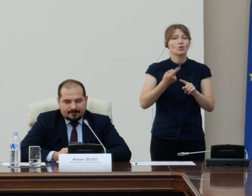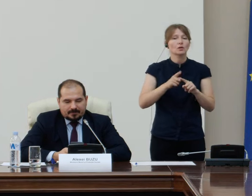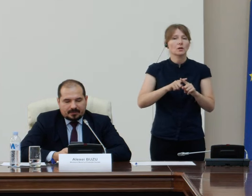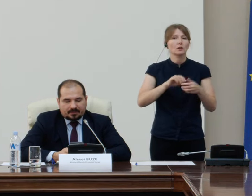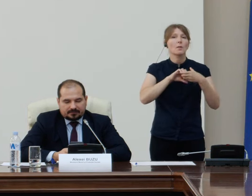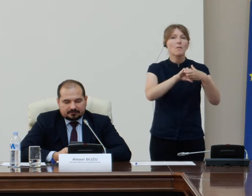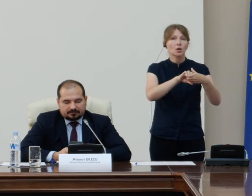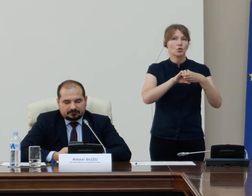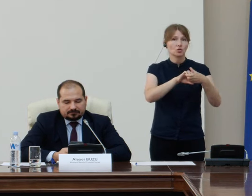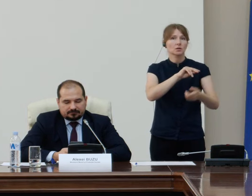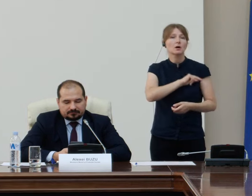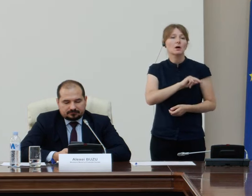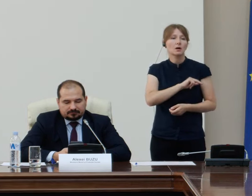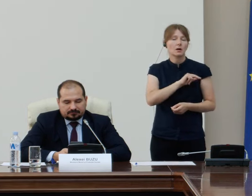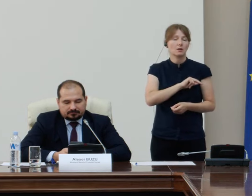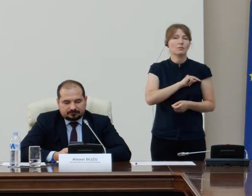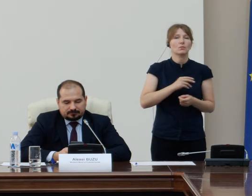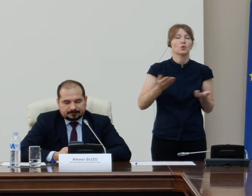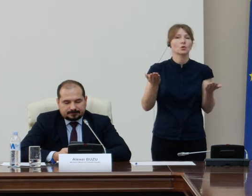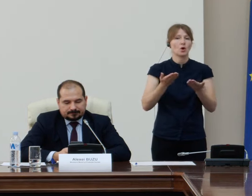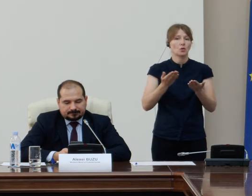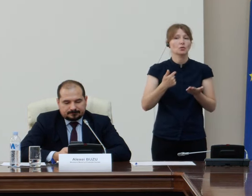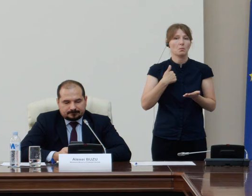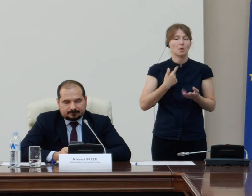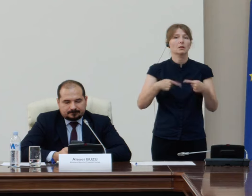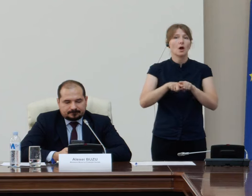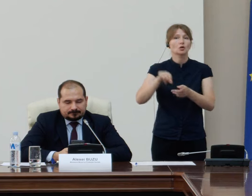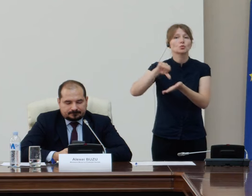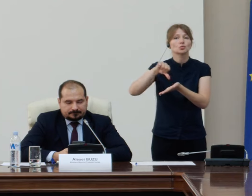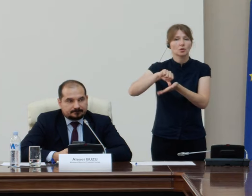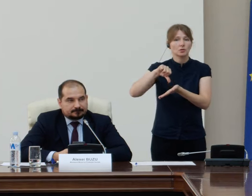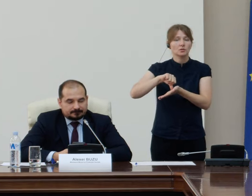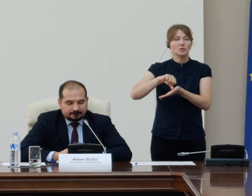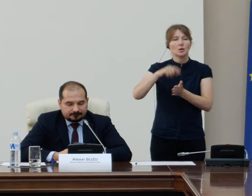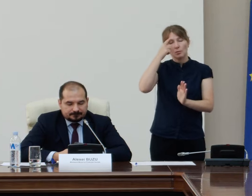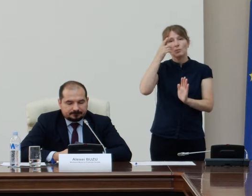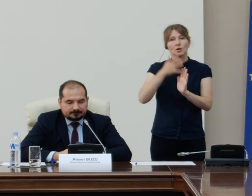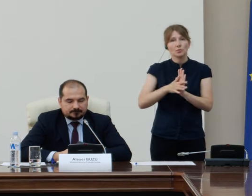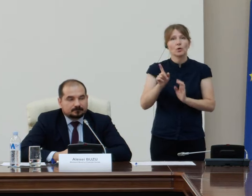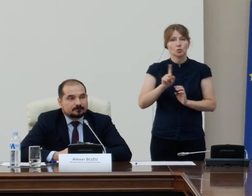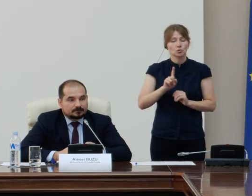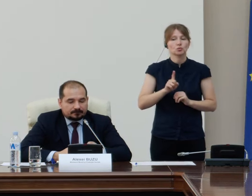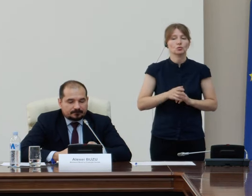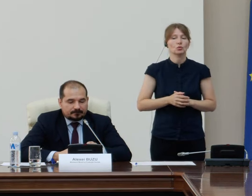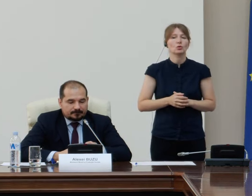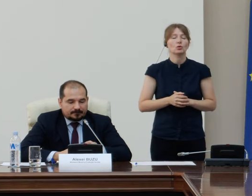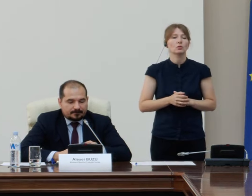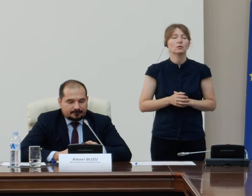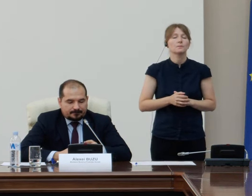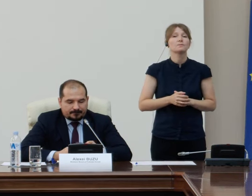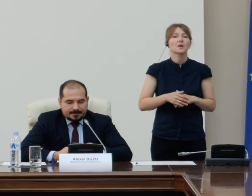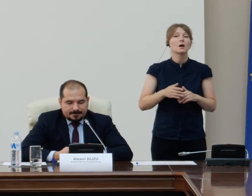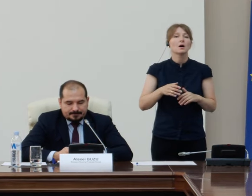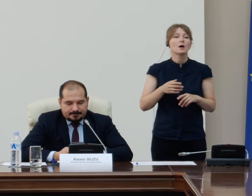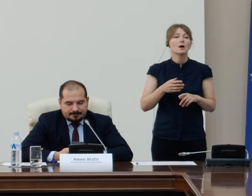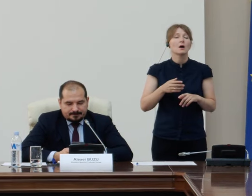parteneriat la care suntem parte, înțeleg, cel puțin noi îl înțelegem și îl percepem,